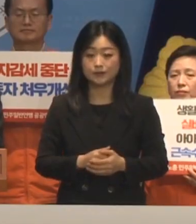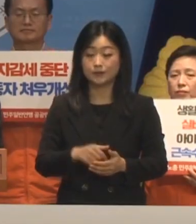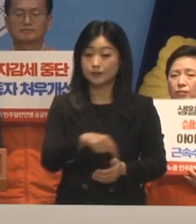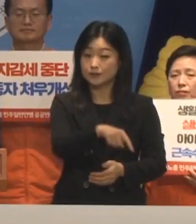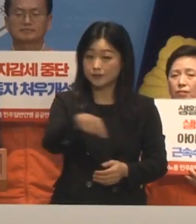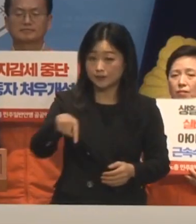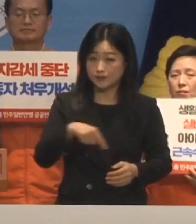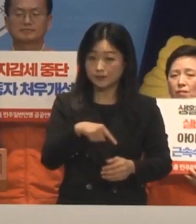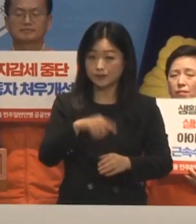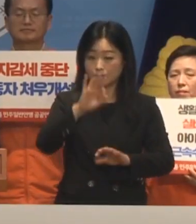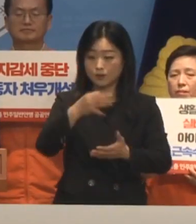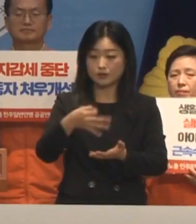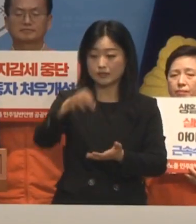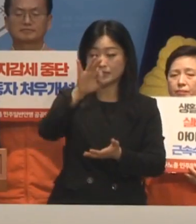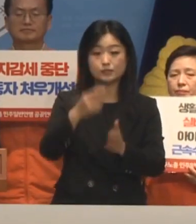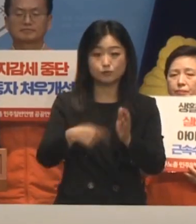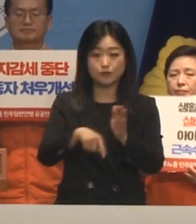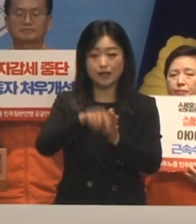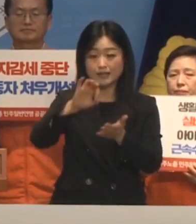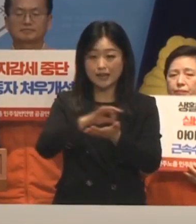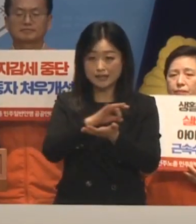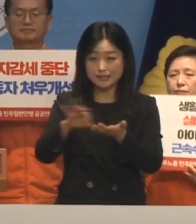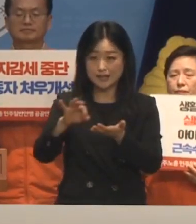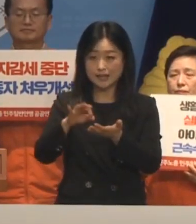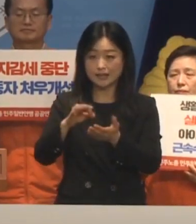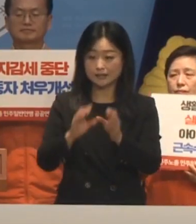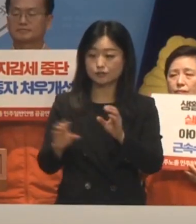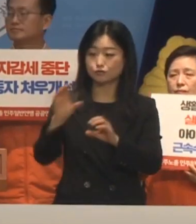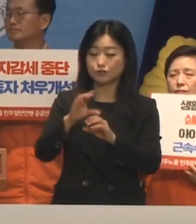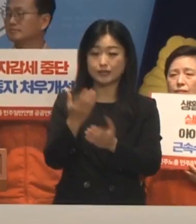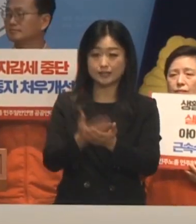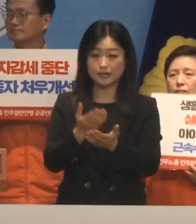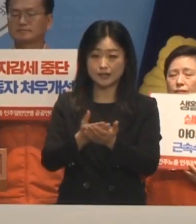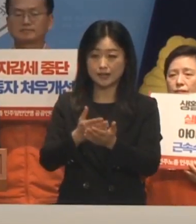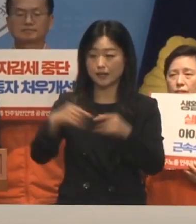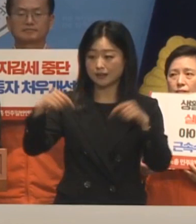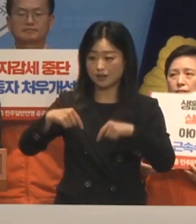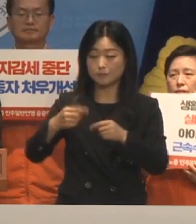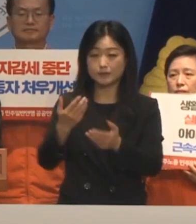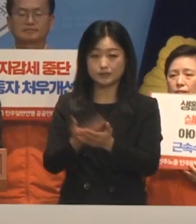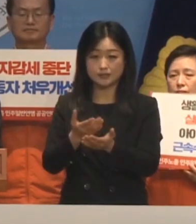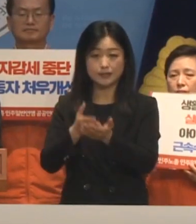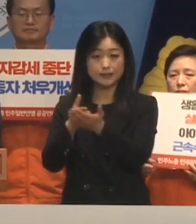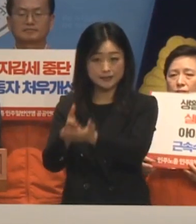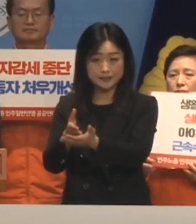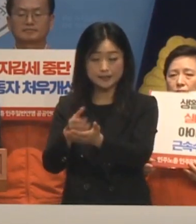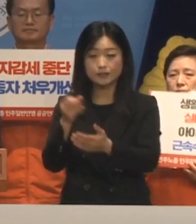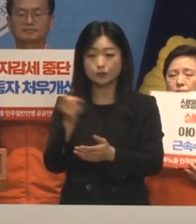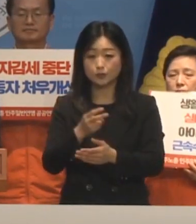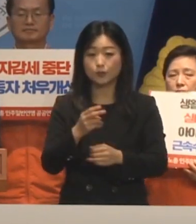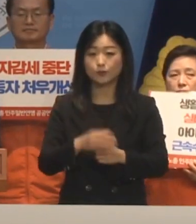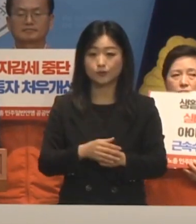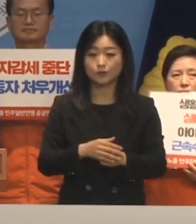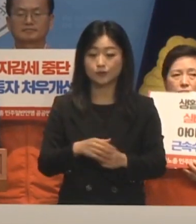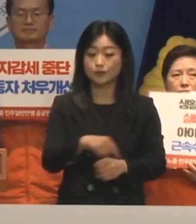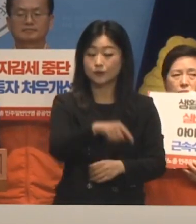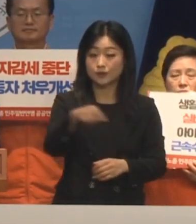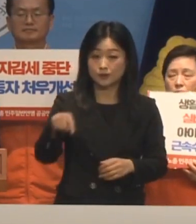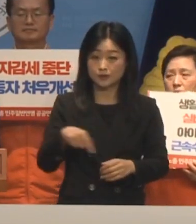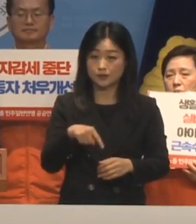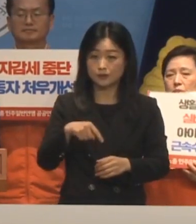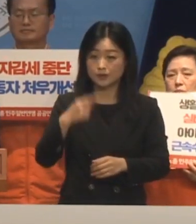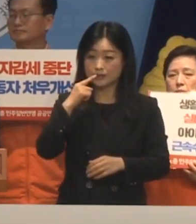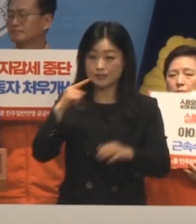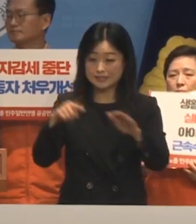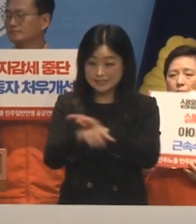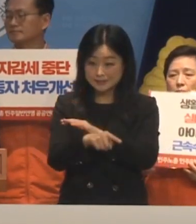비정규직 노동자의 처우 개선을 위한 예산 협의를 정기적으로 진행하고 복지 3종 세트를 공공부문 비정규직 처우 개선 지침이